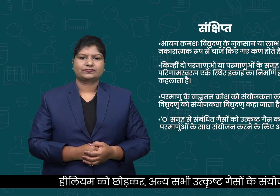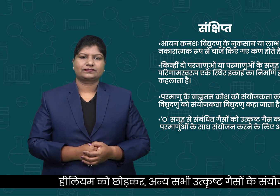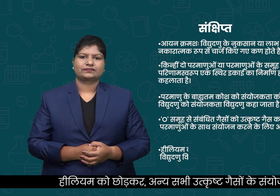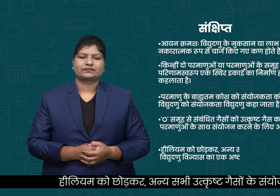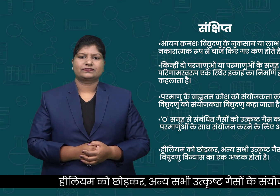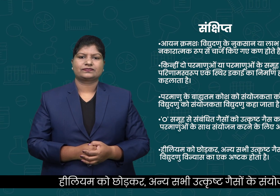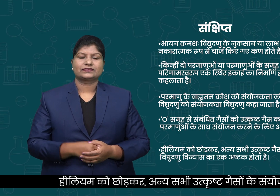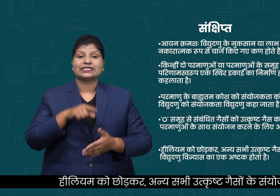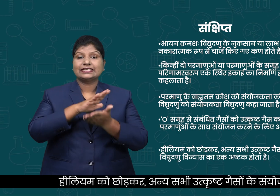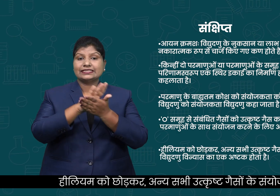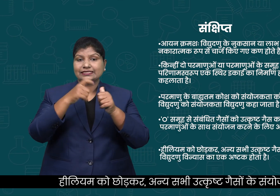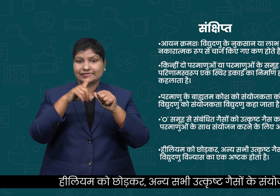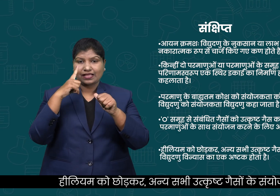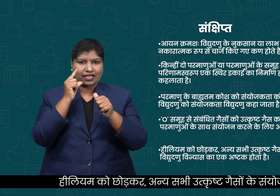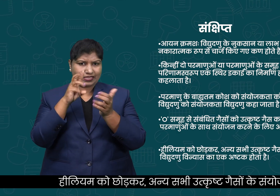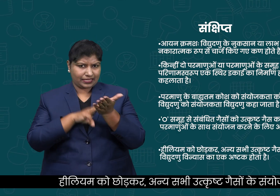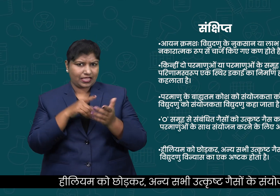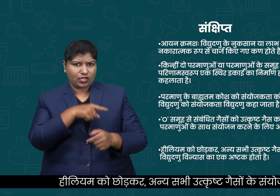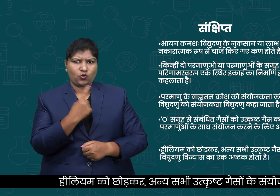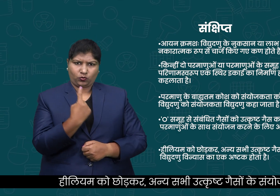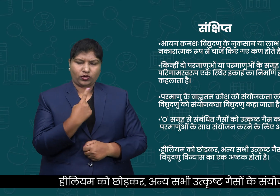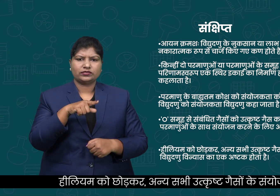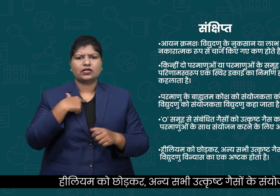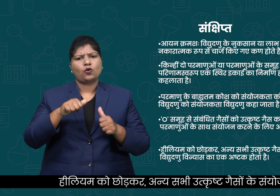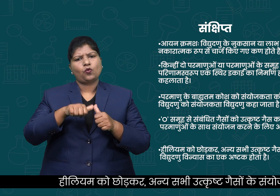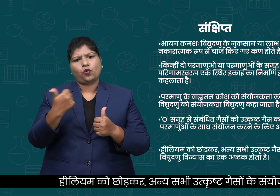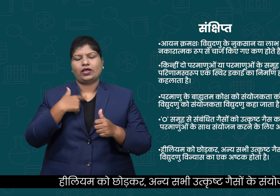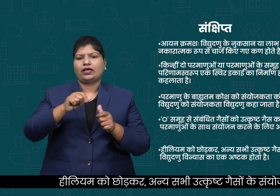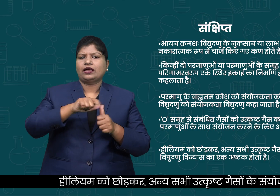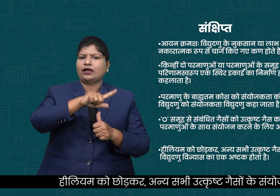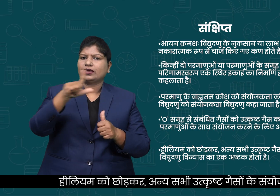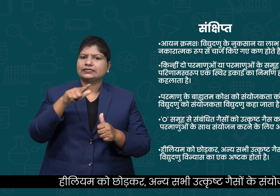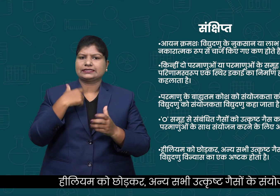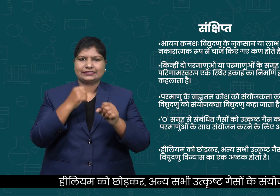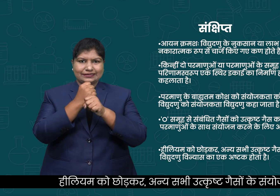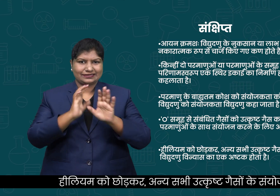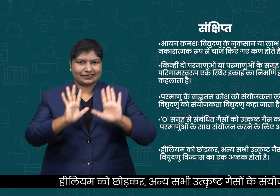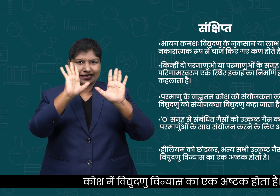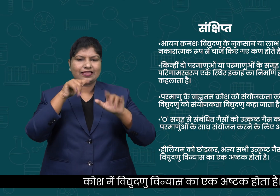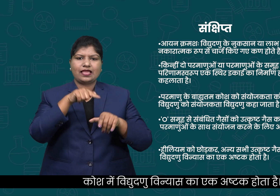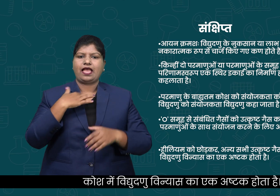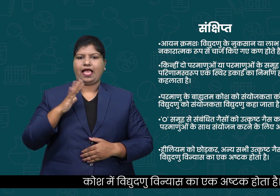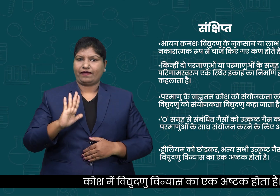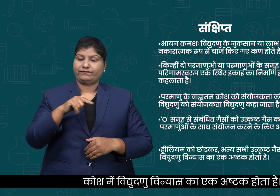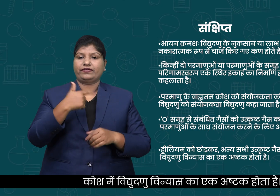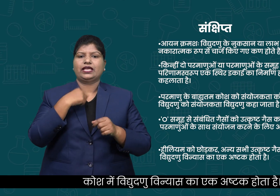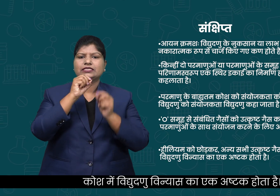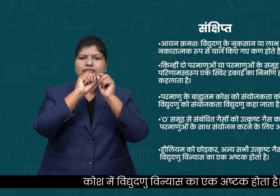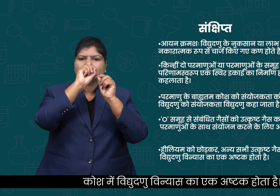हीलियम को छोड़कर अन्य सभी उत्कृष्ट गैसों को संयोजकता कोश में विद्युधनु